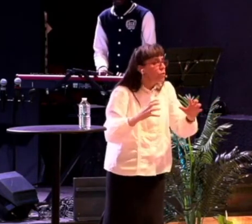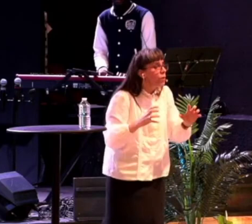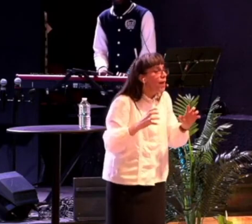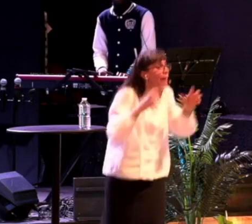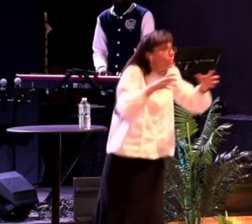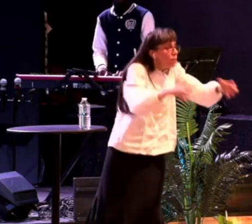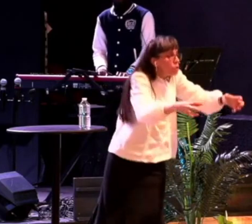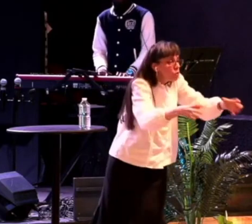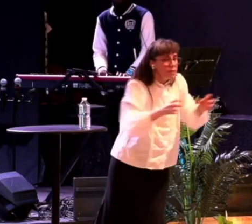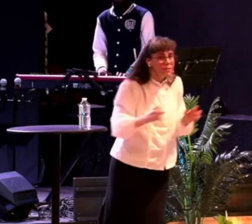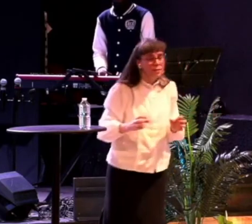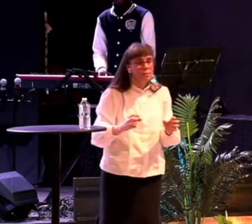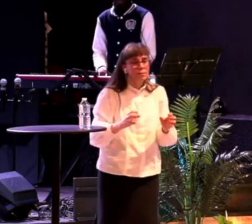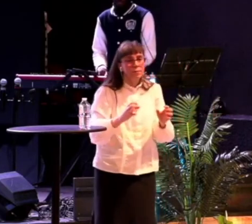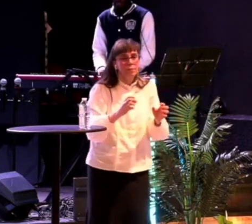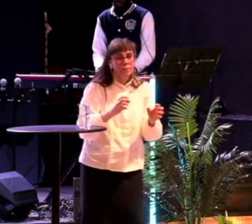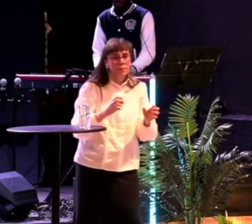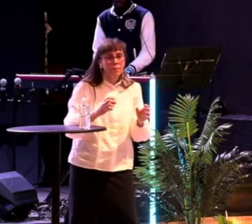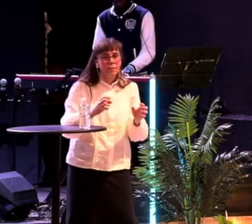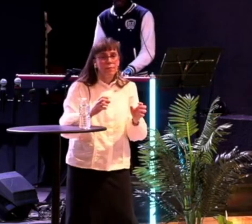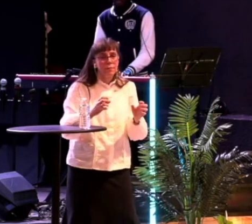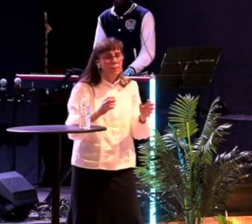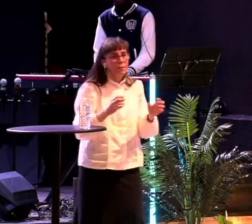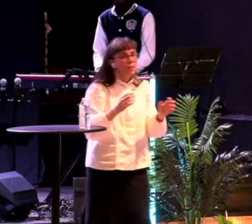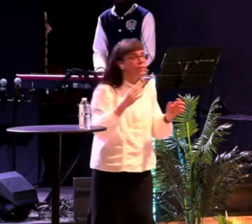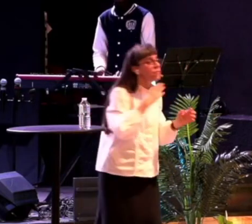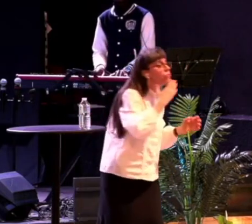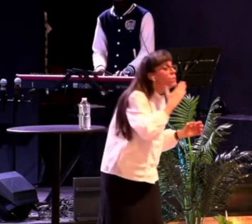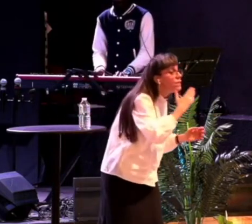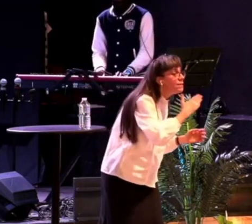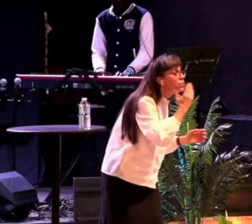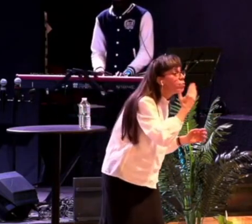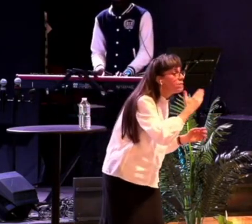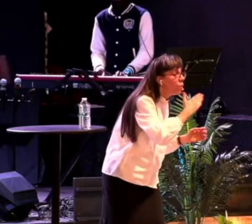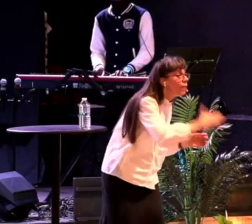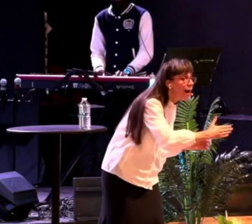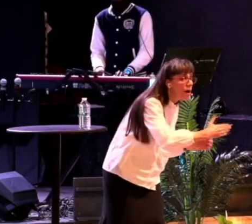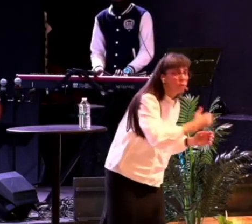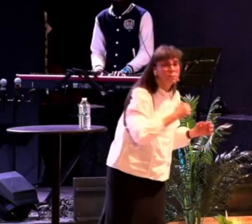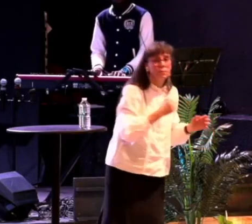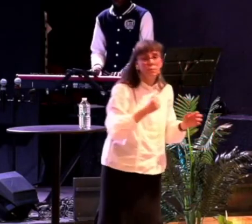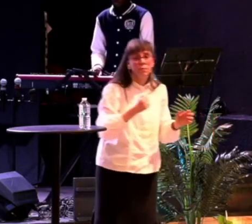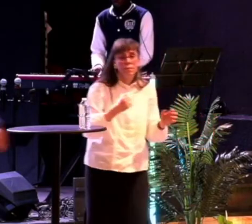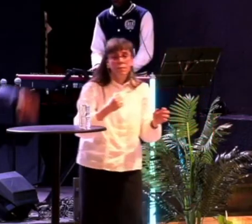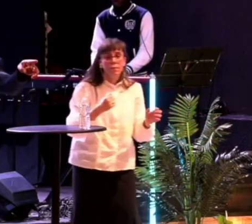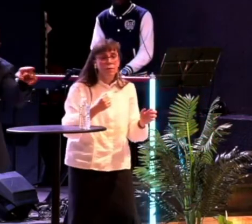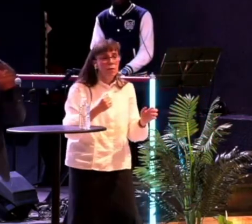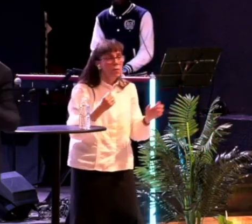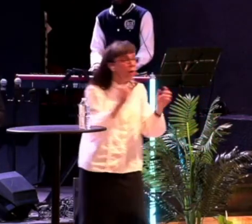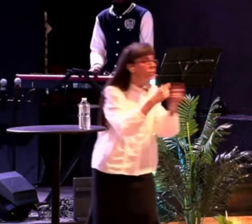destinée. Mais s'il révèle sa sagesse maintenant, les